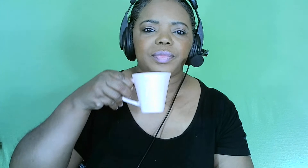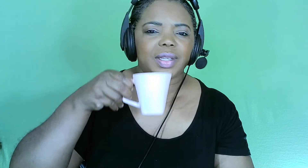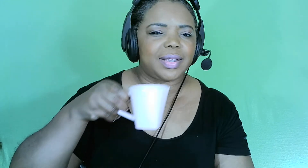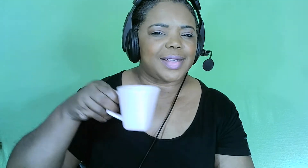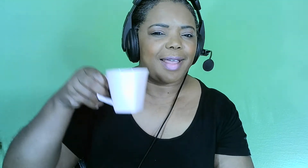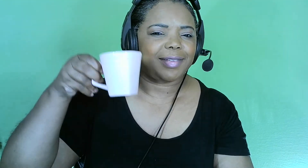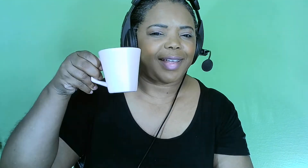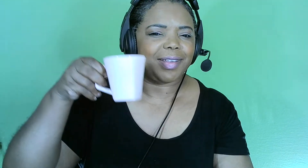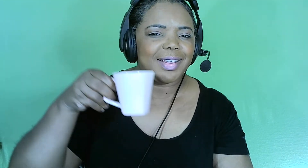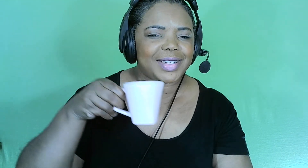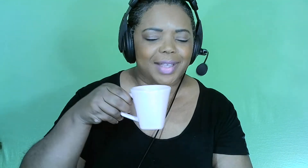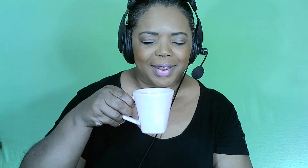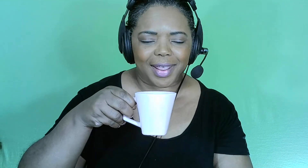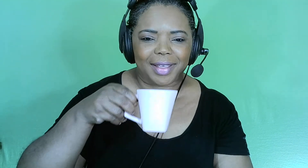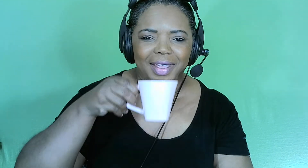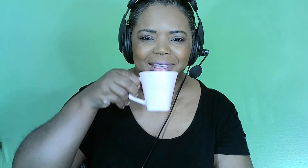O que será que tem aqui dentro dessa caneca, hein?